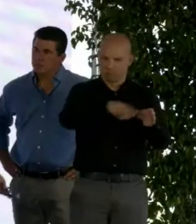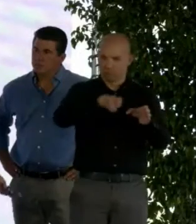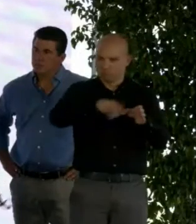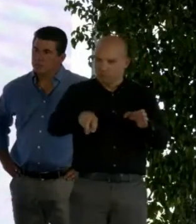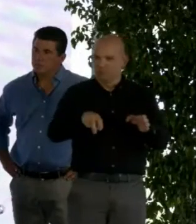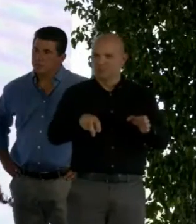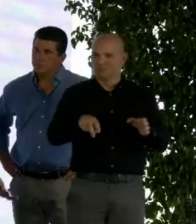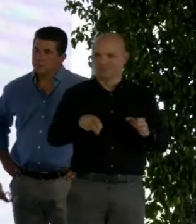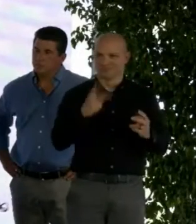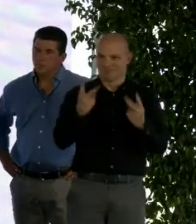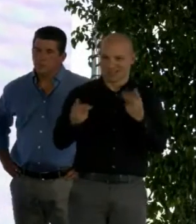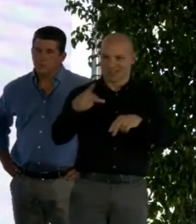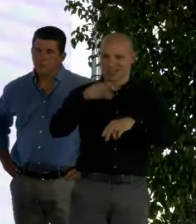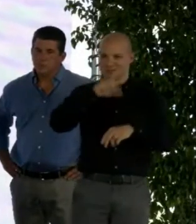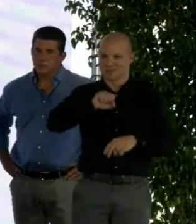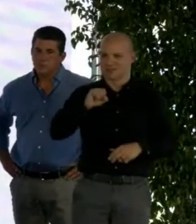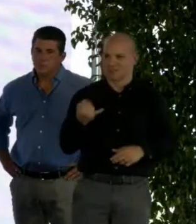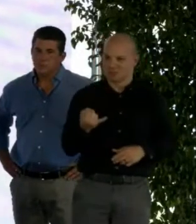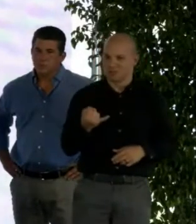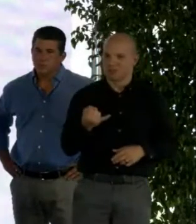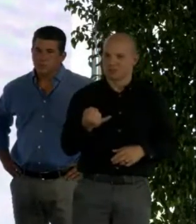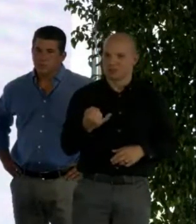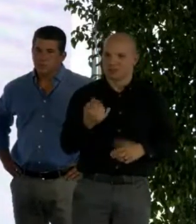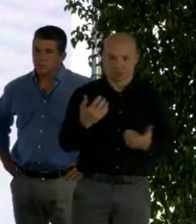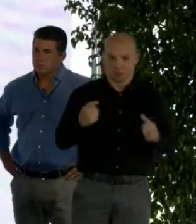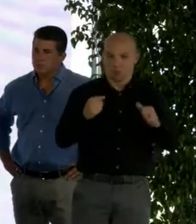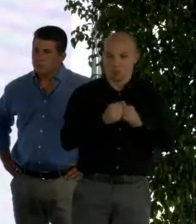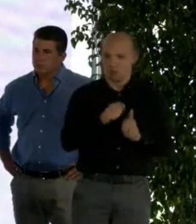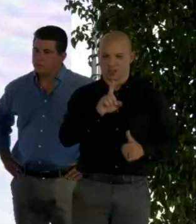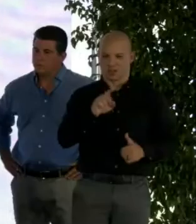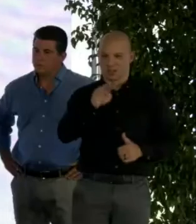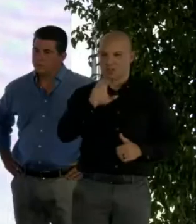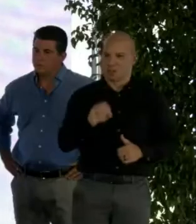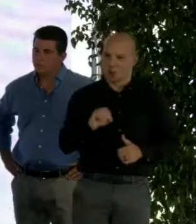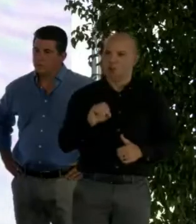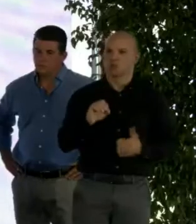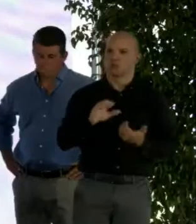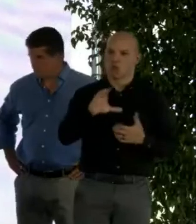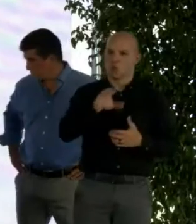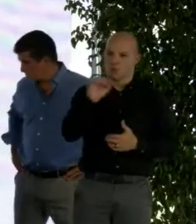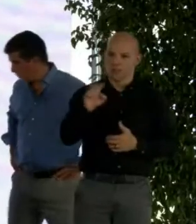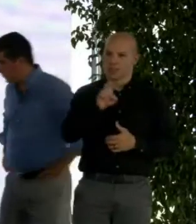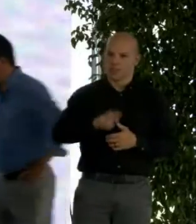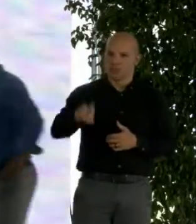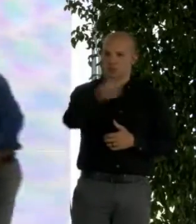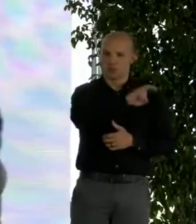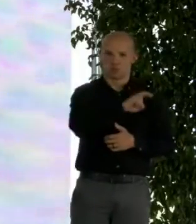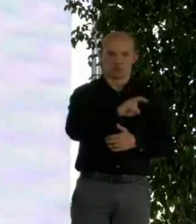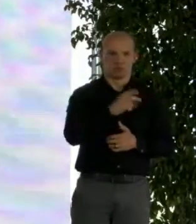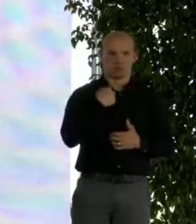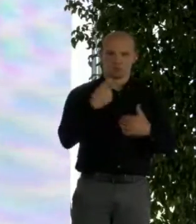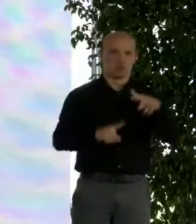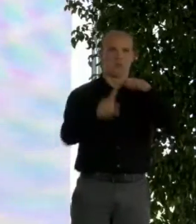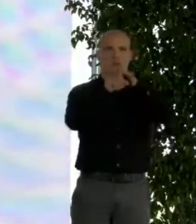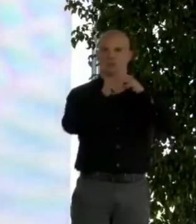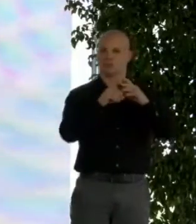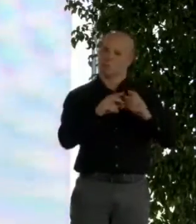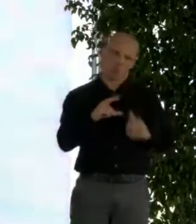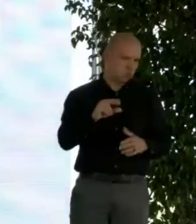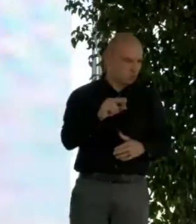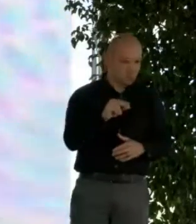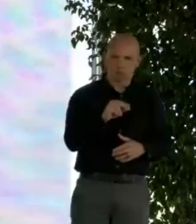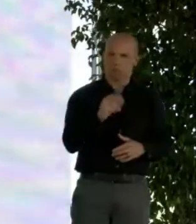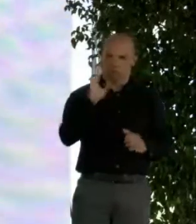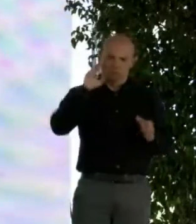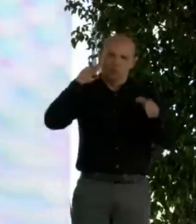esfuerzo coordinado con la compañía de turismo, con el DMO. Esto no se da en el vacío. Y nosotros estamos encaminados a que este turista extienda